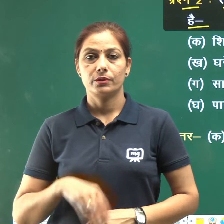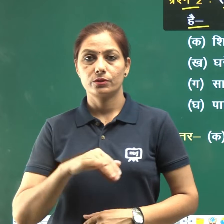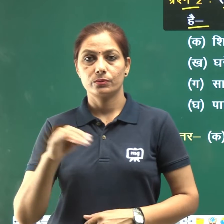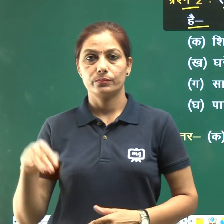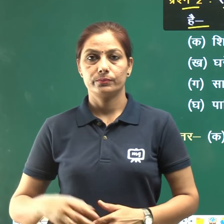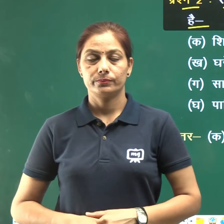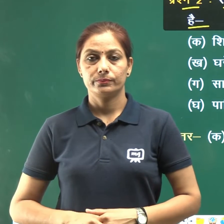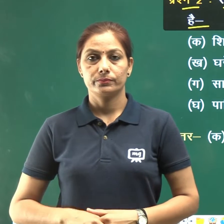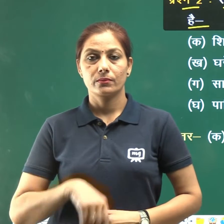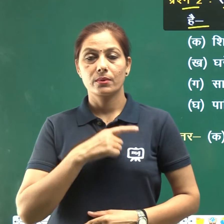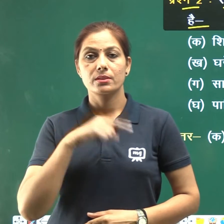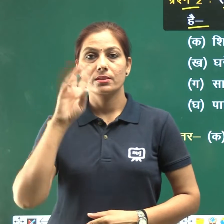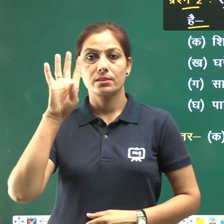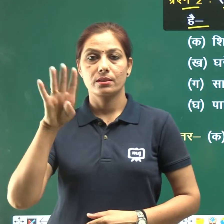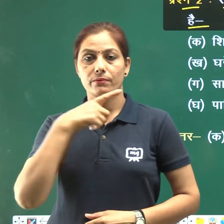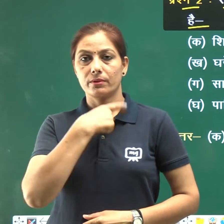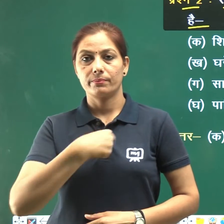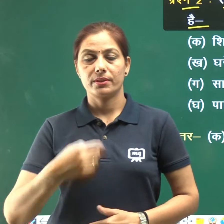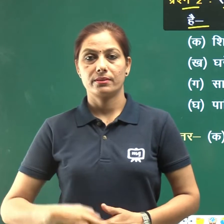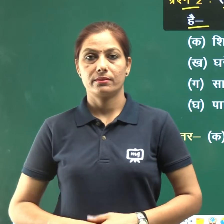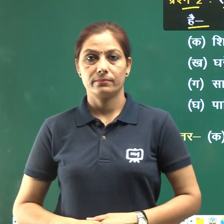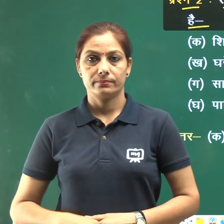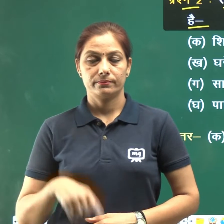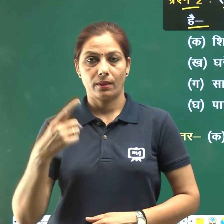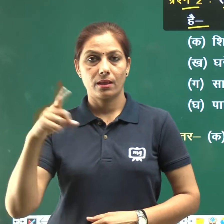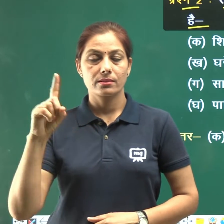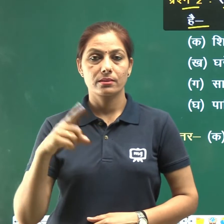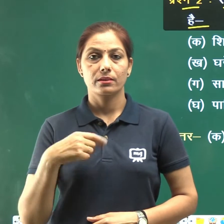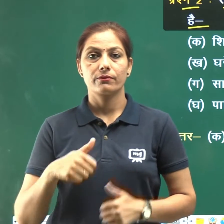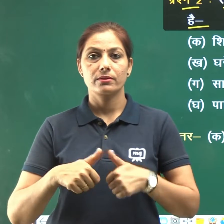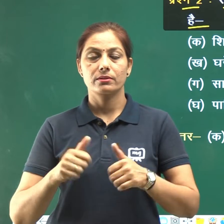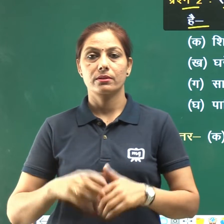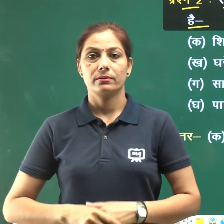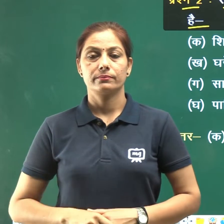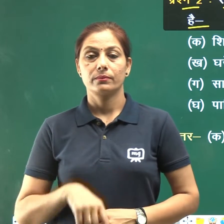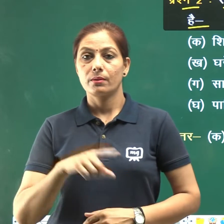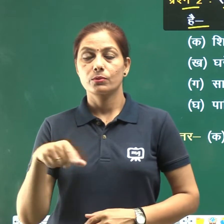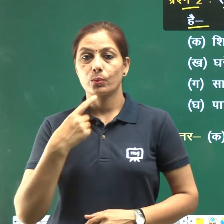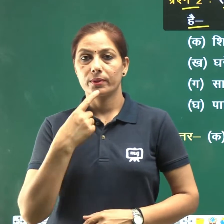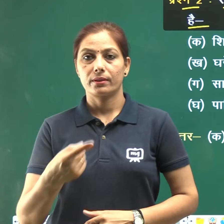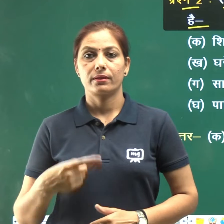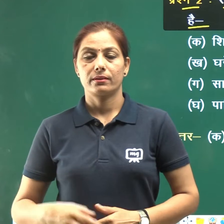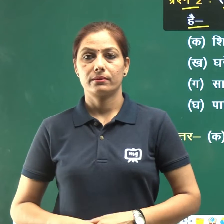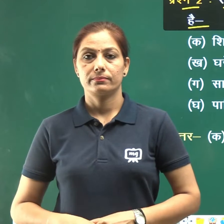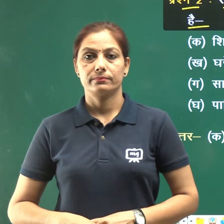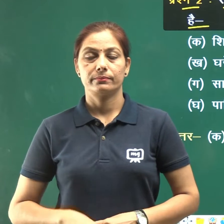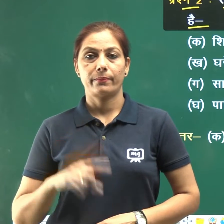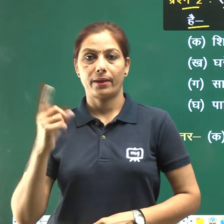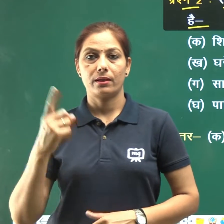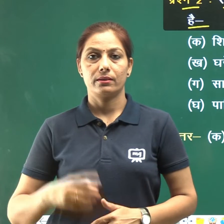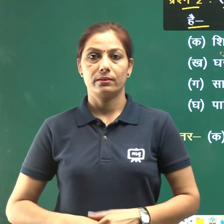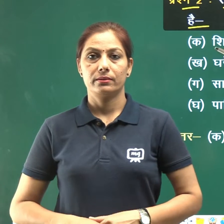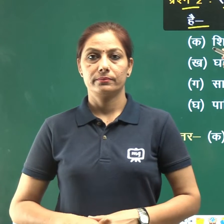बच्चों, इन 4 विकल्प में से एक सही विकल्प आपको बताना है।